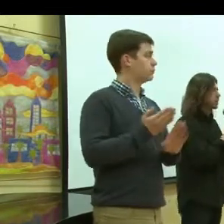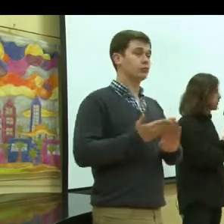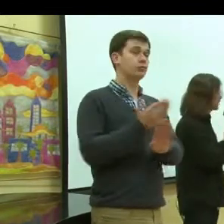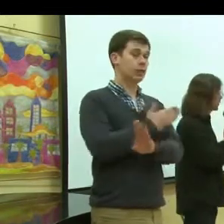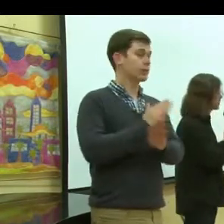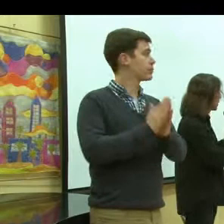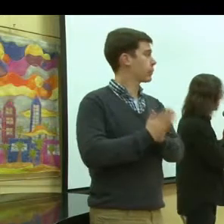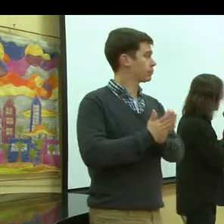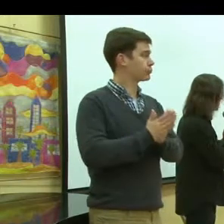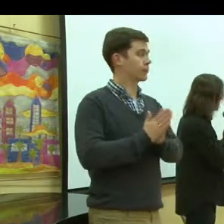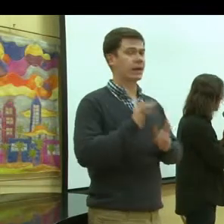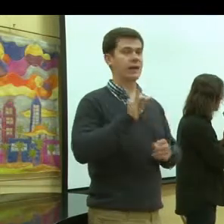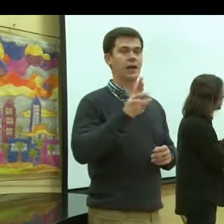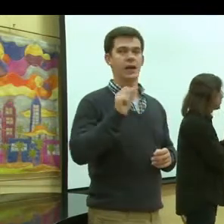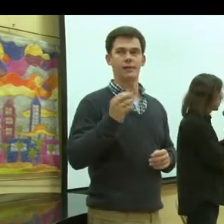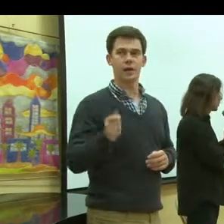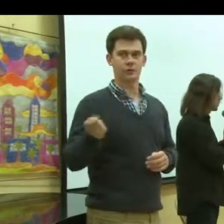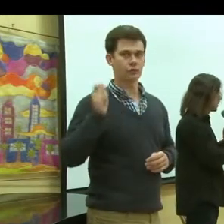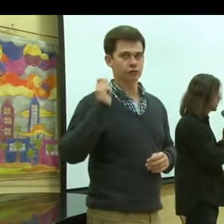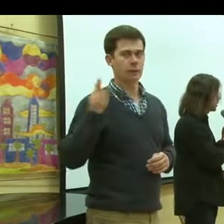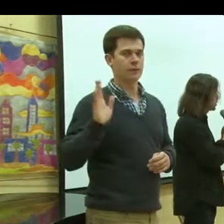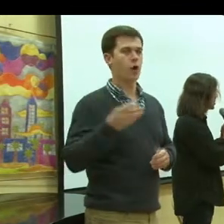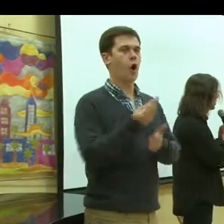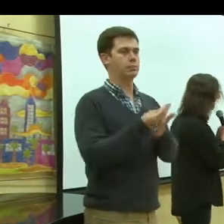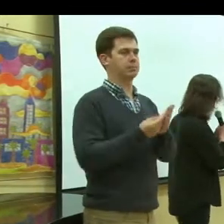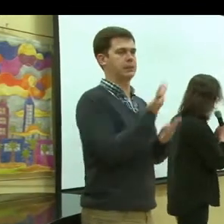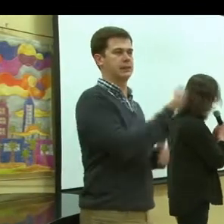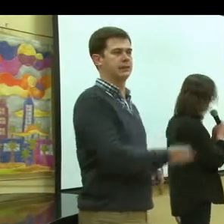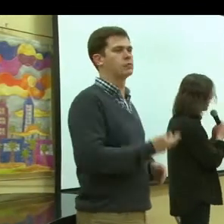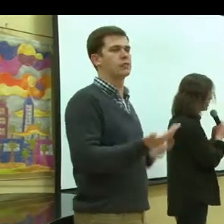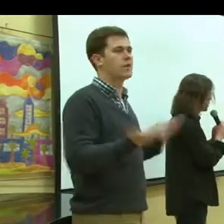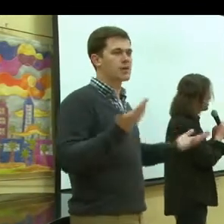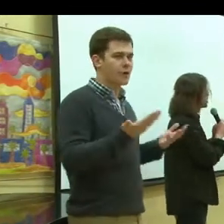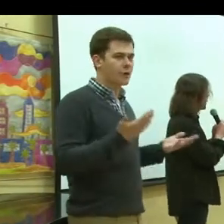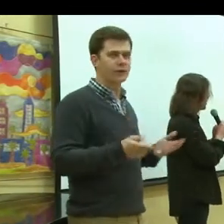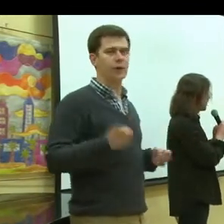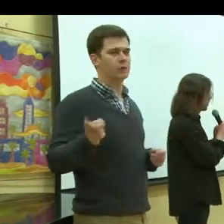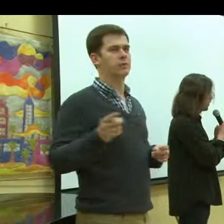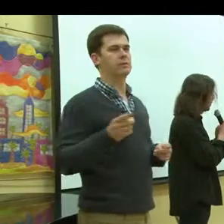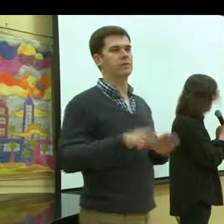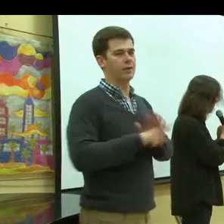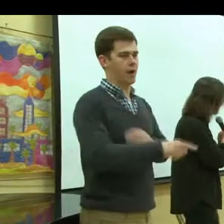Irenę. Irena was opisze. Dla osób, które tylko i wyłącznie słuchały i jeszcze nie za bardzo wiedzą, jak wyglądacie.